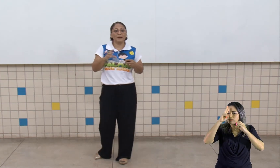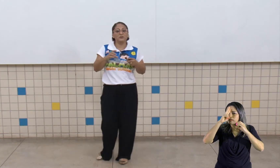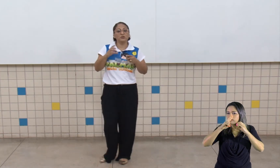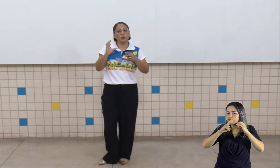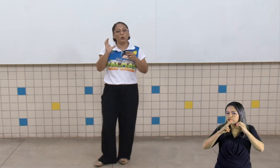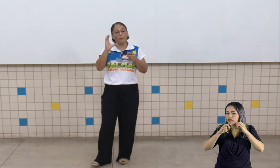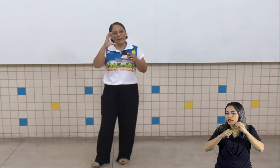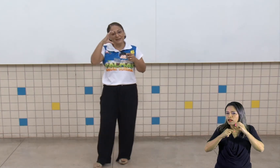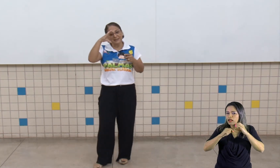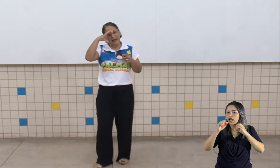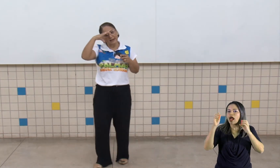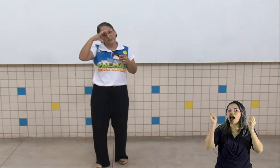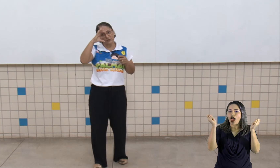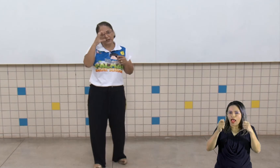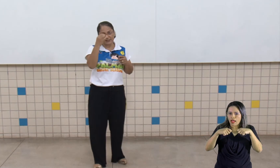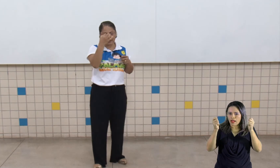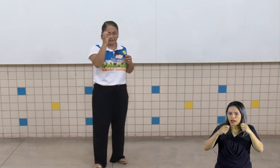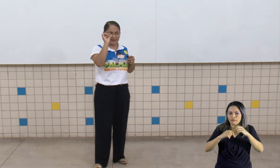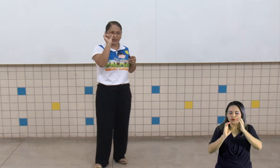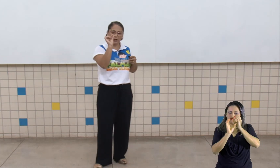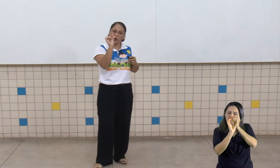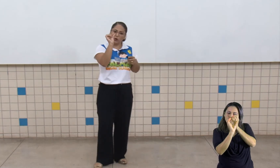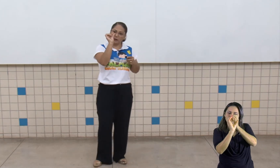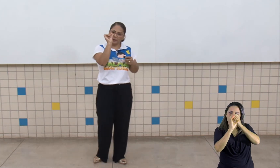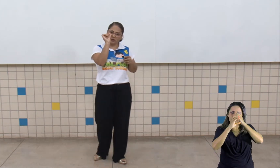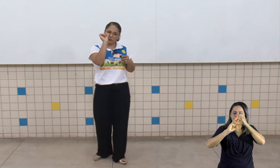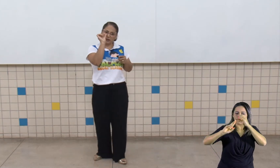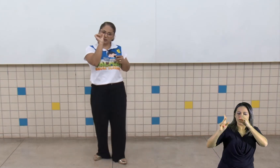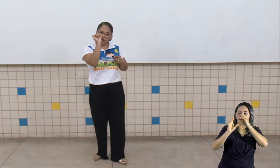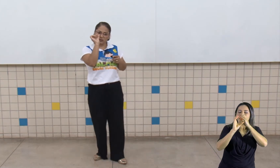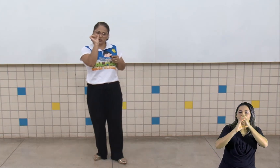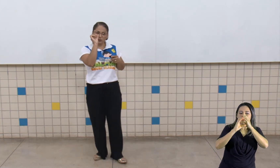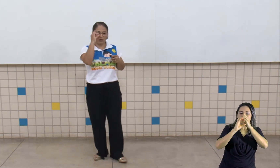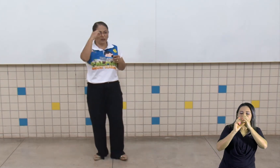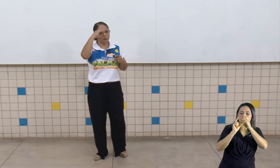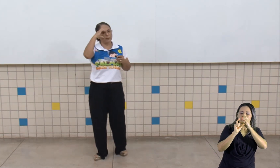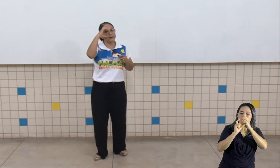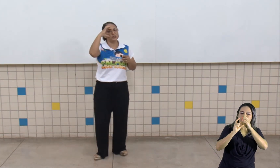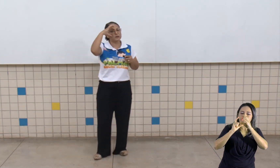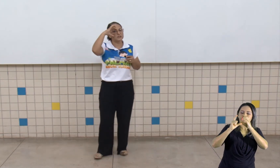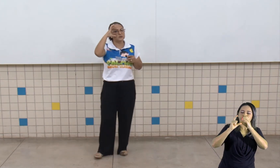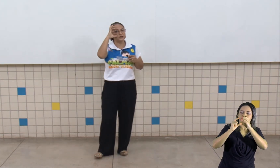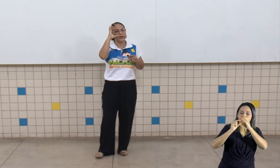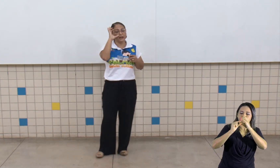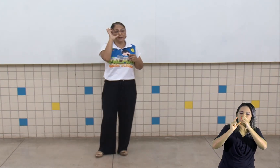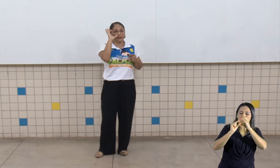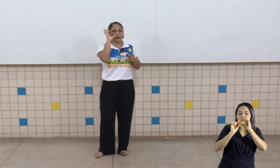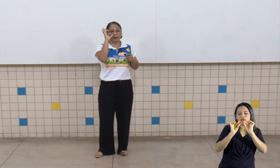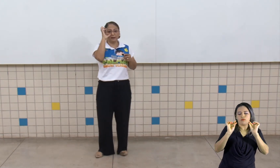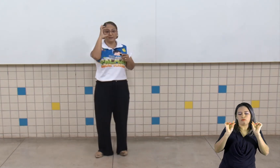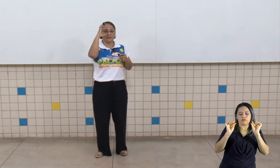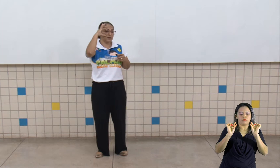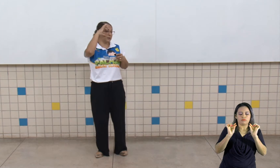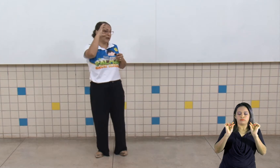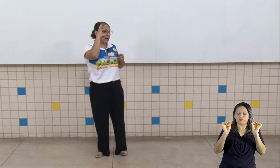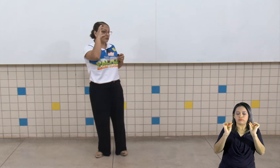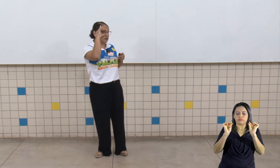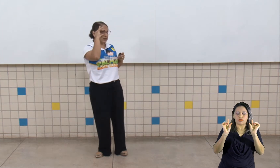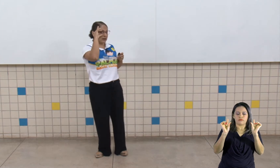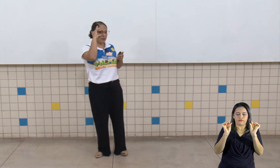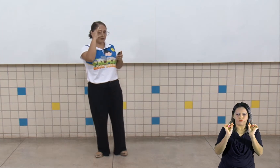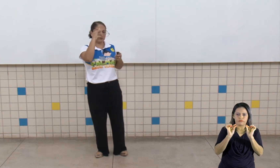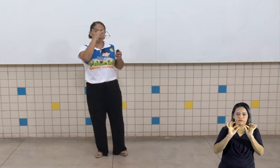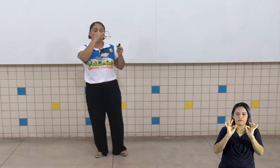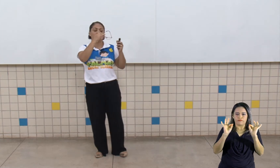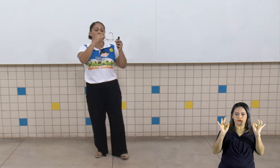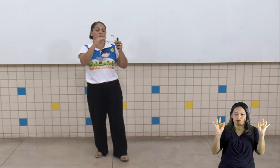são capazes de compensar essa diferença. Ela vai ter uma parte mais grossinha no meio, uma parte mais fina nas extremidades,